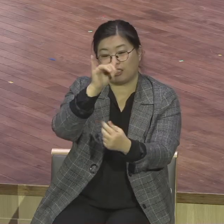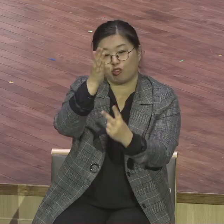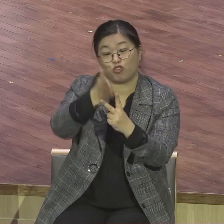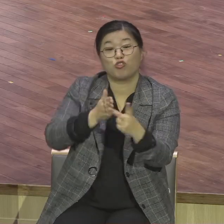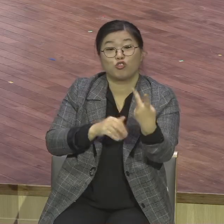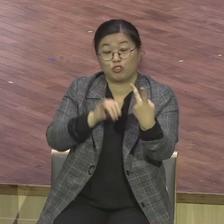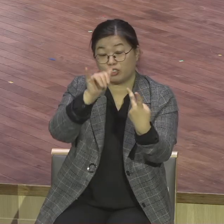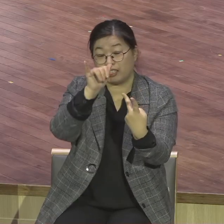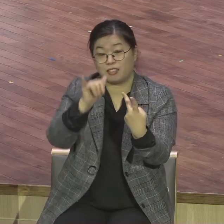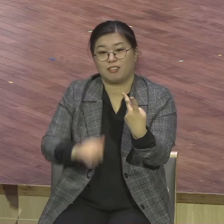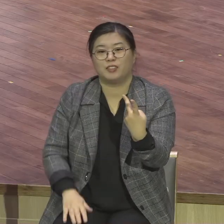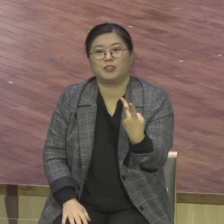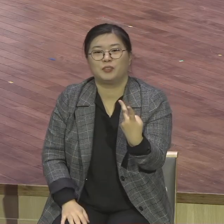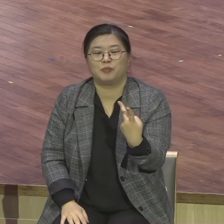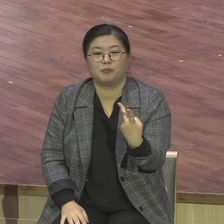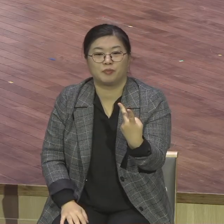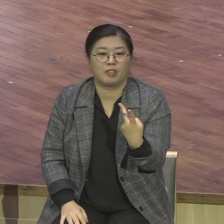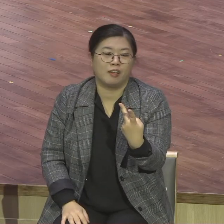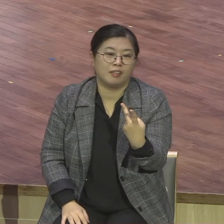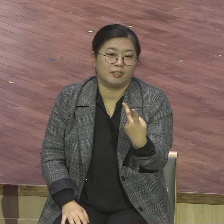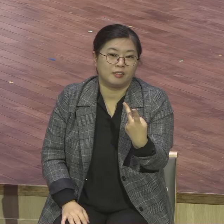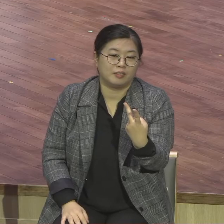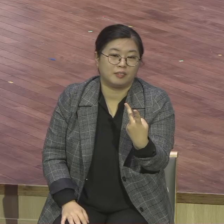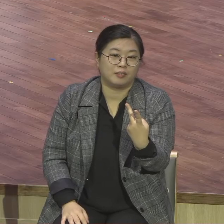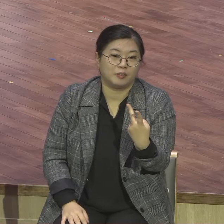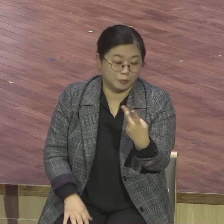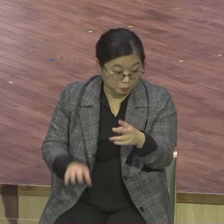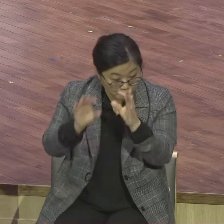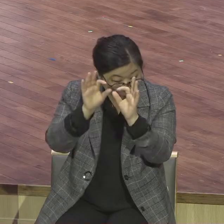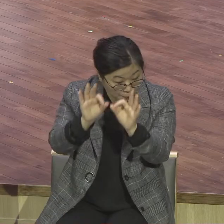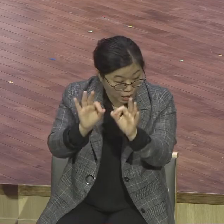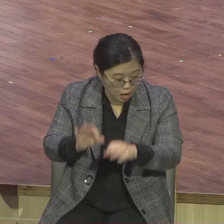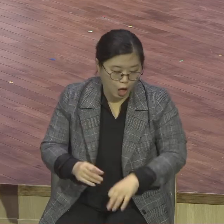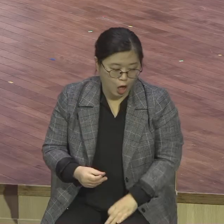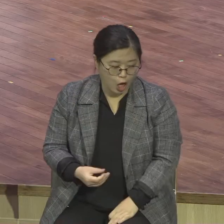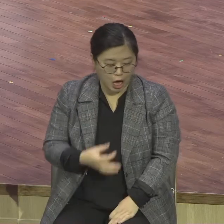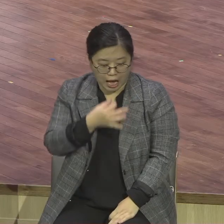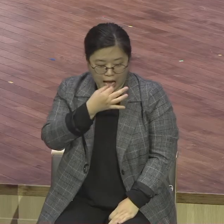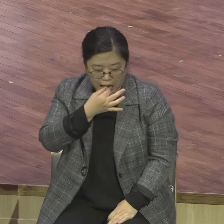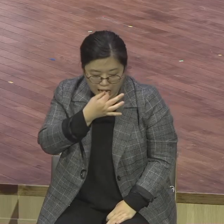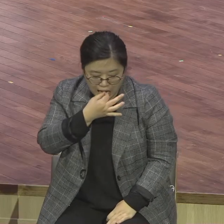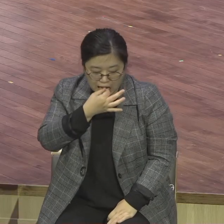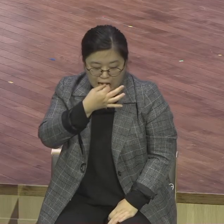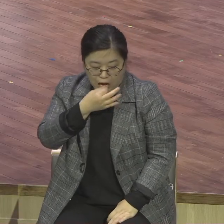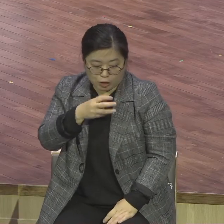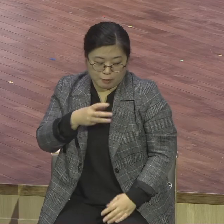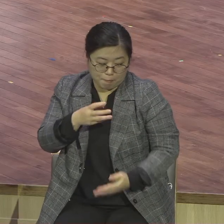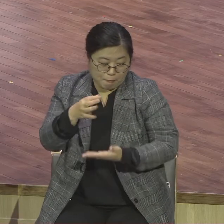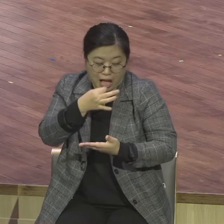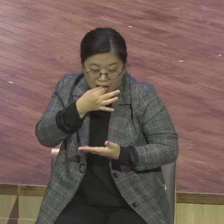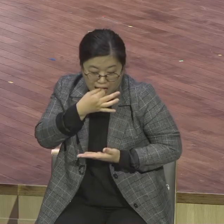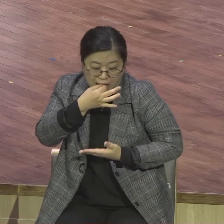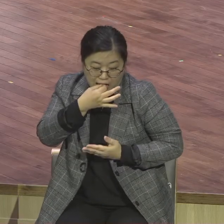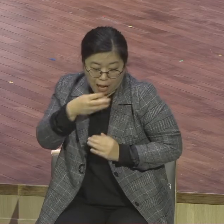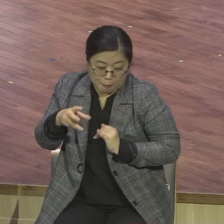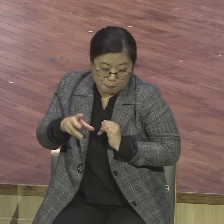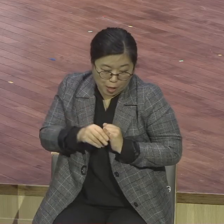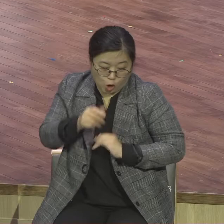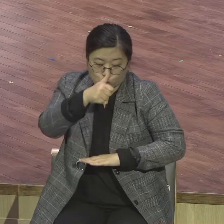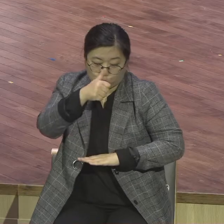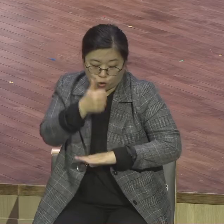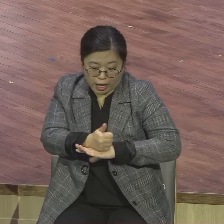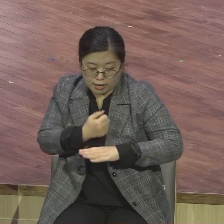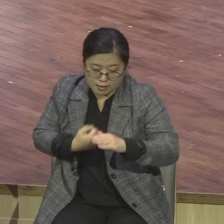1장 15절에 보면 이 사실을 말씀합니다. 욕심이 잉태한 적 죄를 낳고 죄가 장성한 적